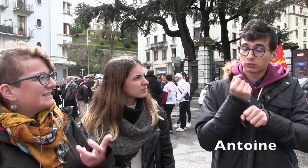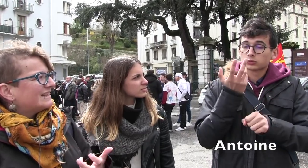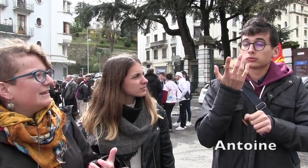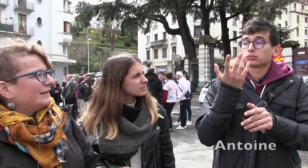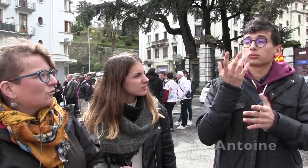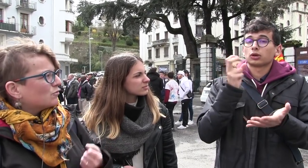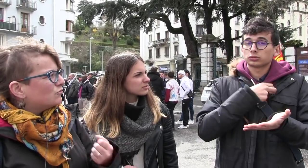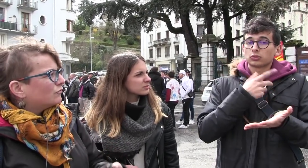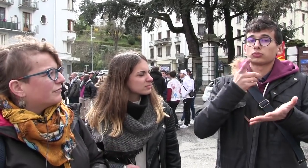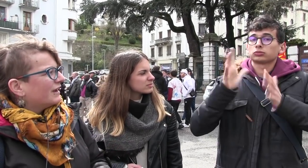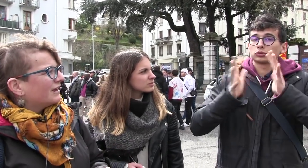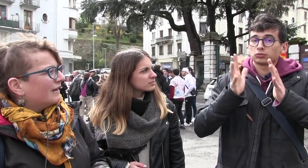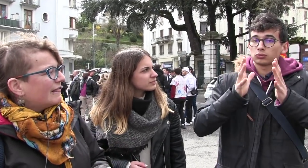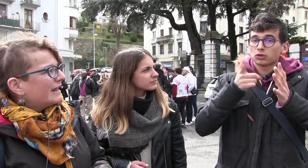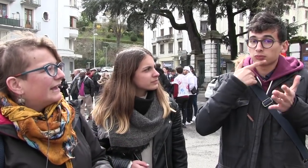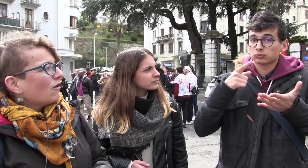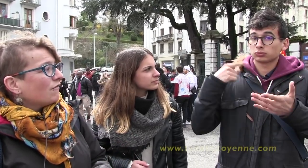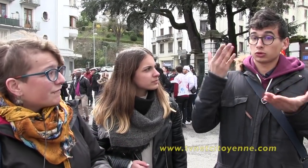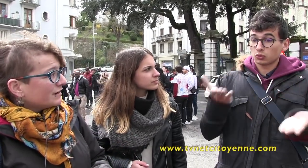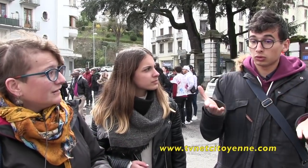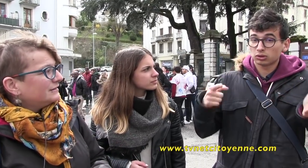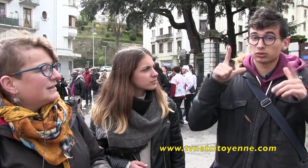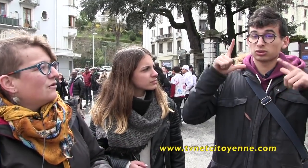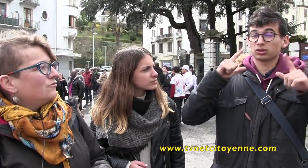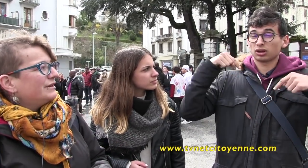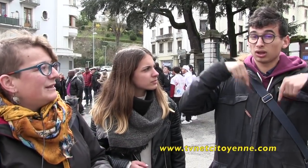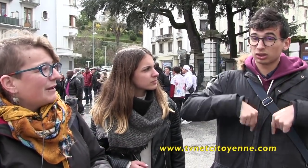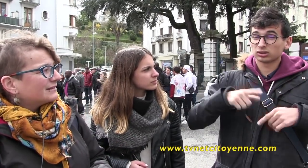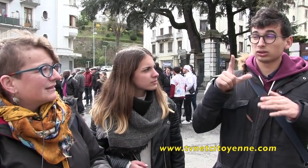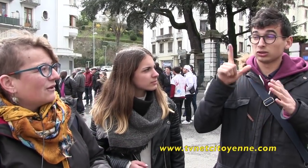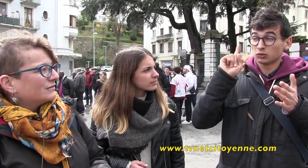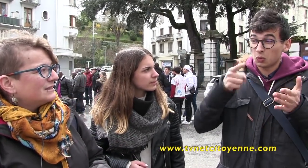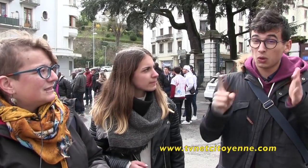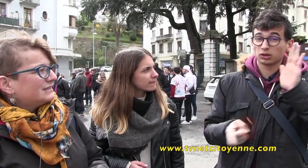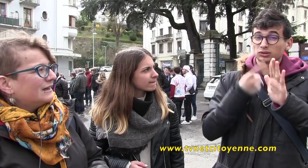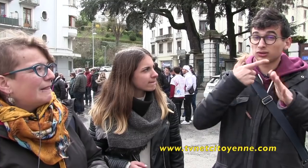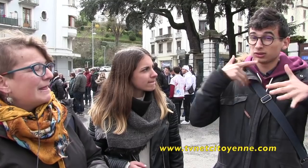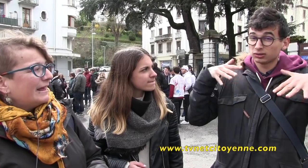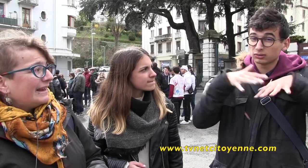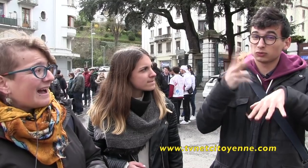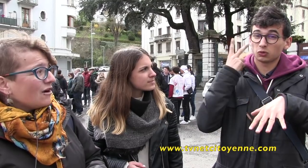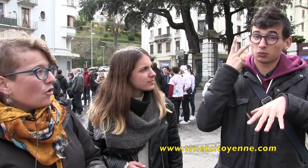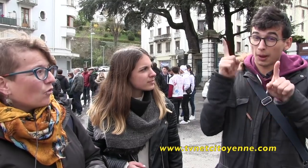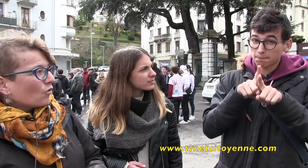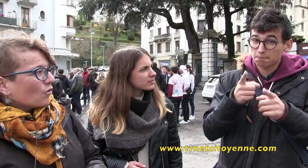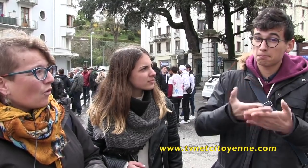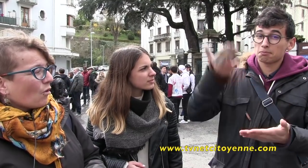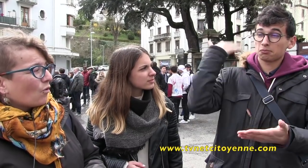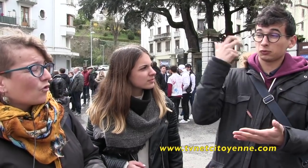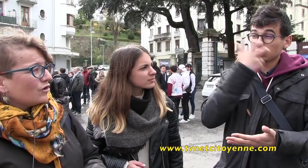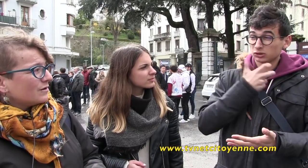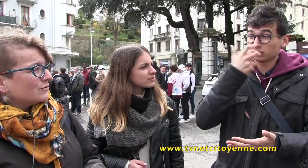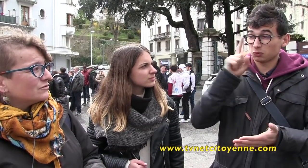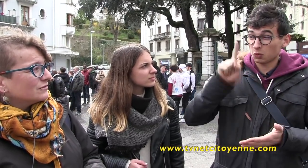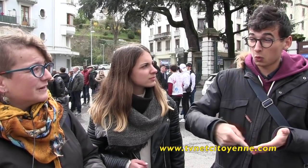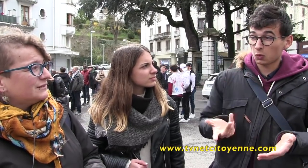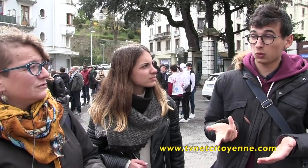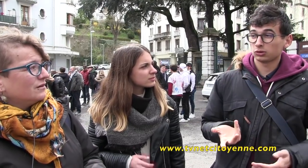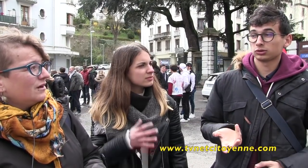d'oraliser. Ils ont beaucoup souffert. Et enfin, il y a eu une liberté de la langue des signes. Et là, on recommence en fait.